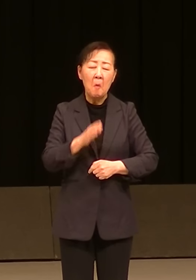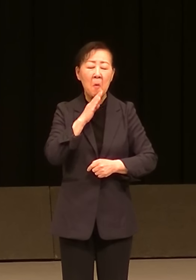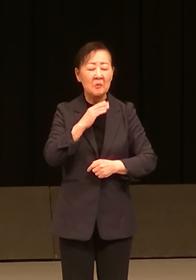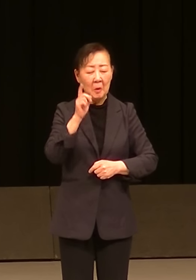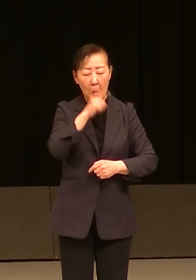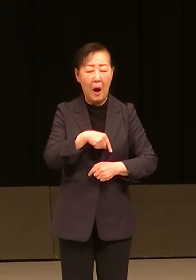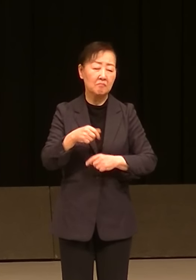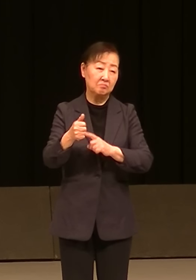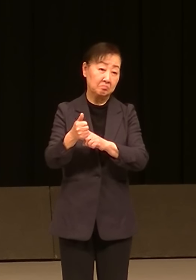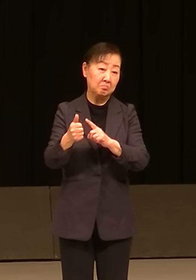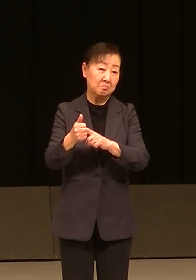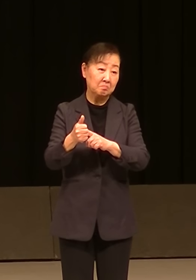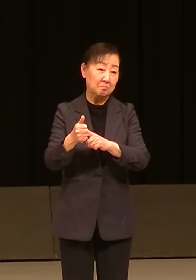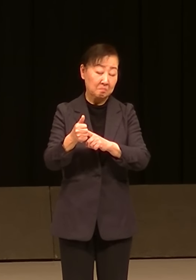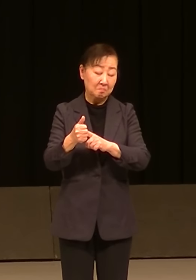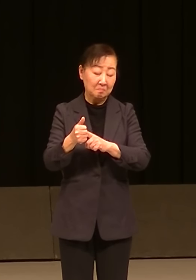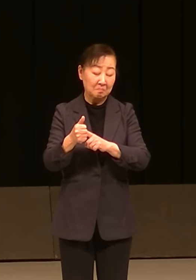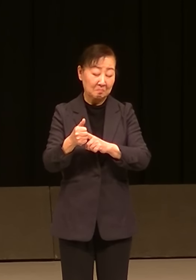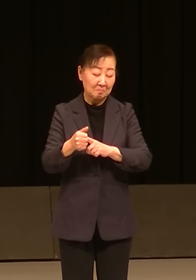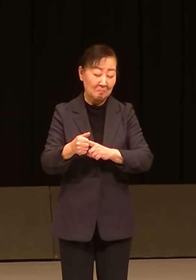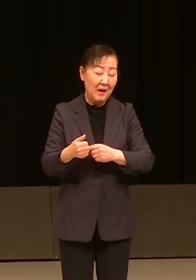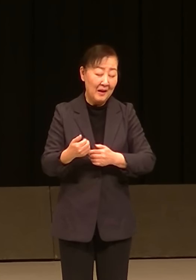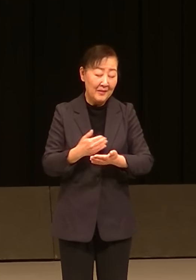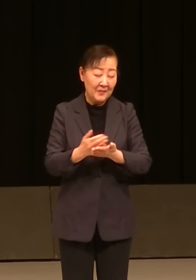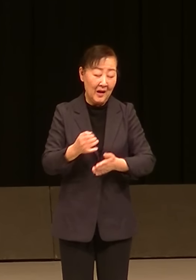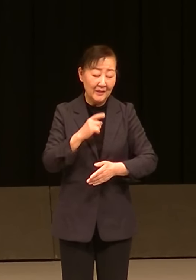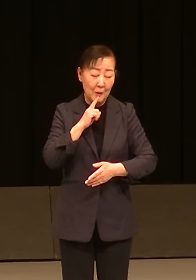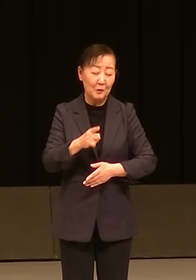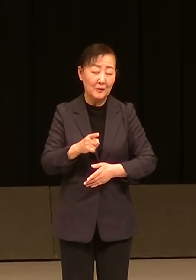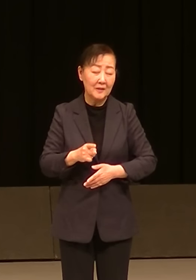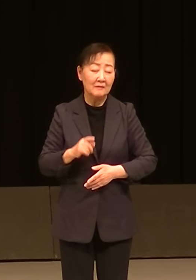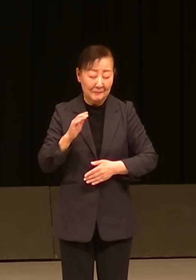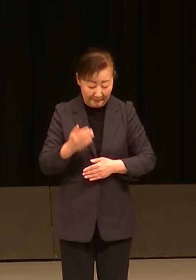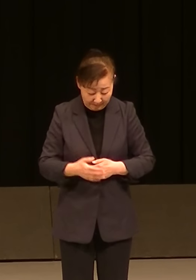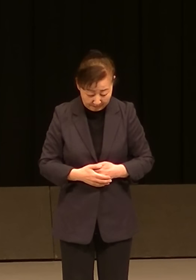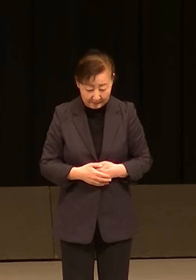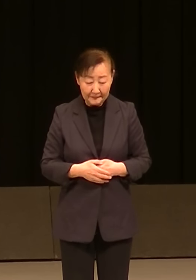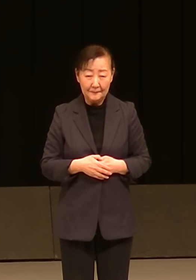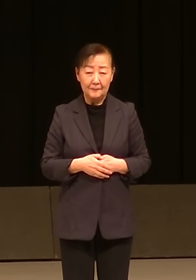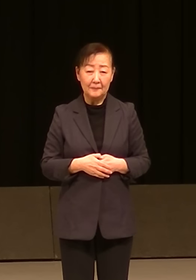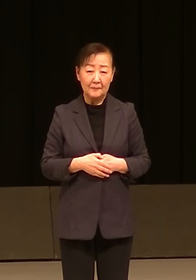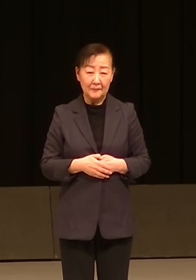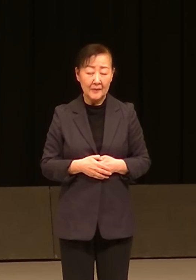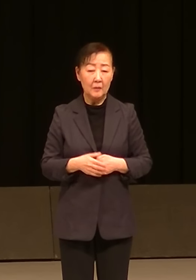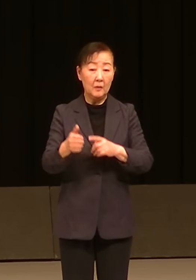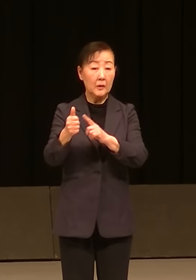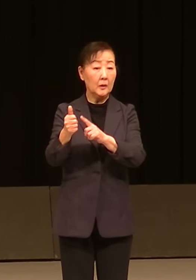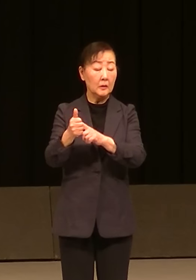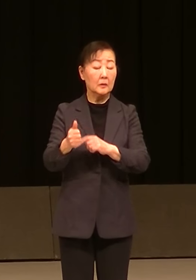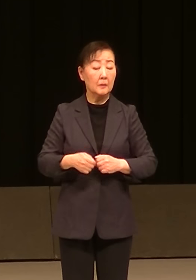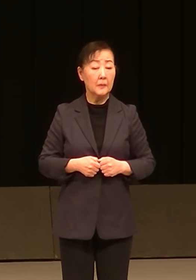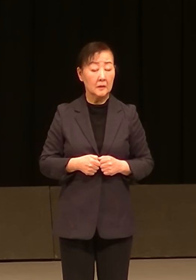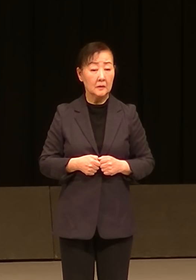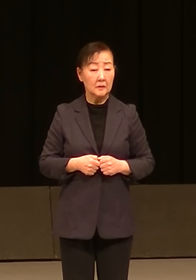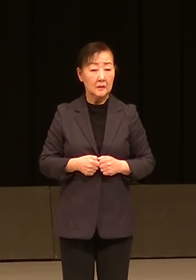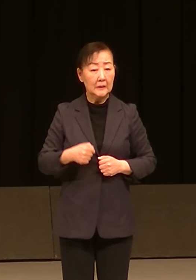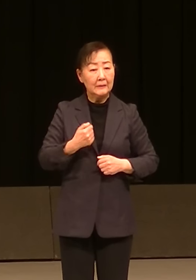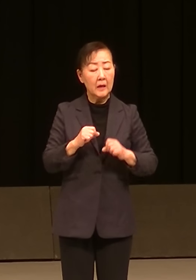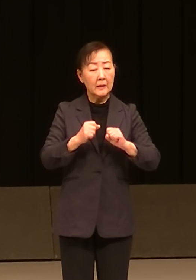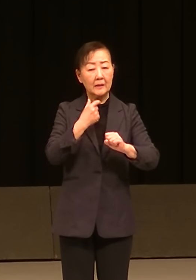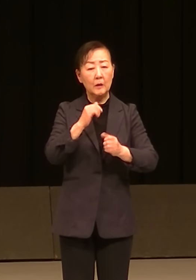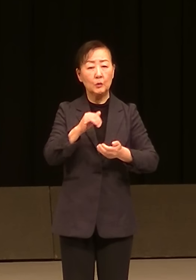まあ、人に口なしだから何でも言えるみたいな感じですが、でも彼にはやっぱりその自分がやり